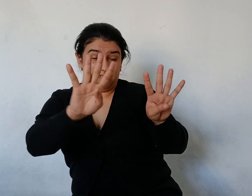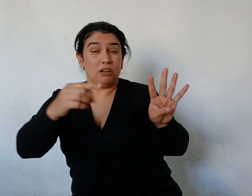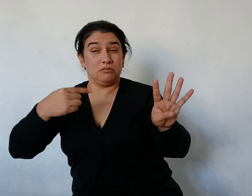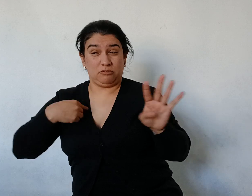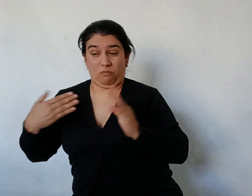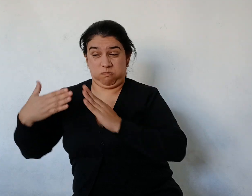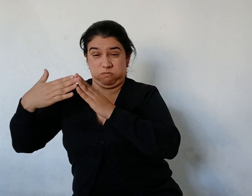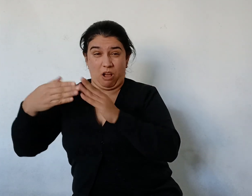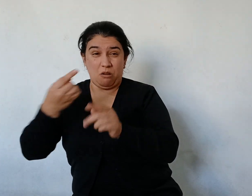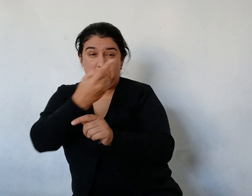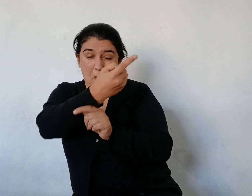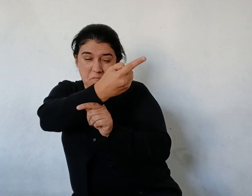Contestaron los yacarés